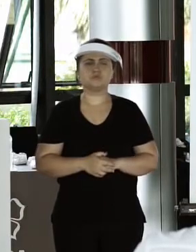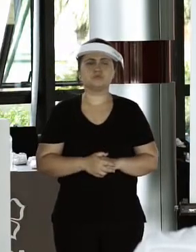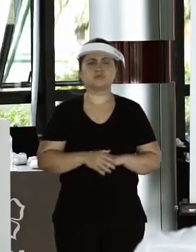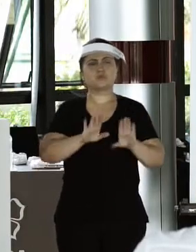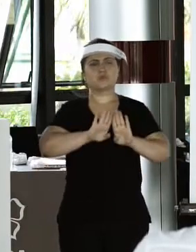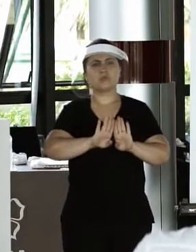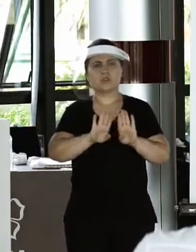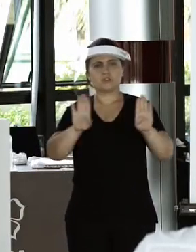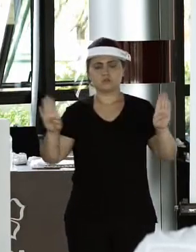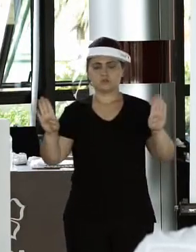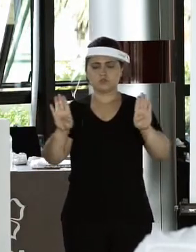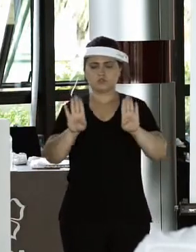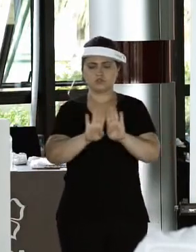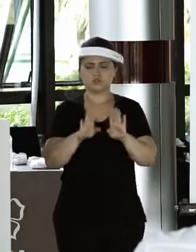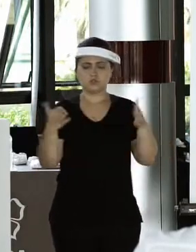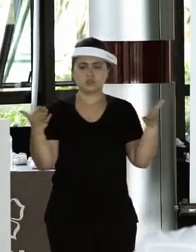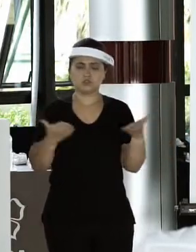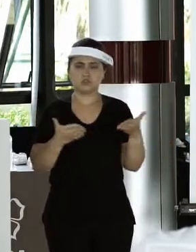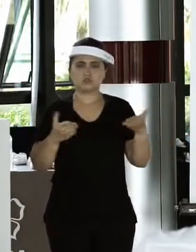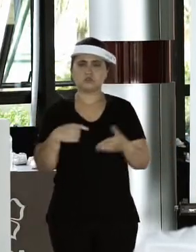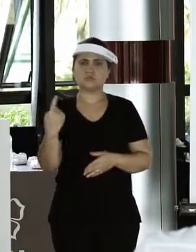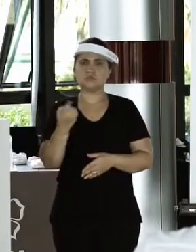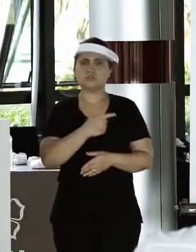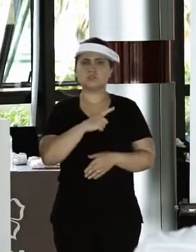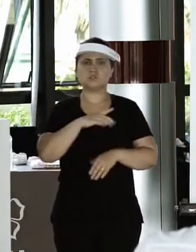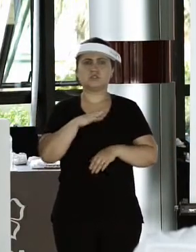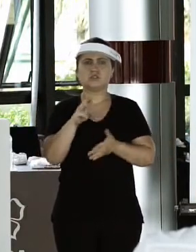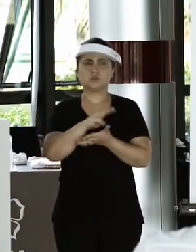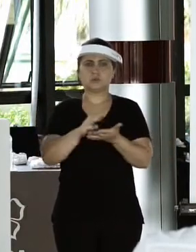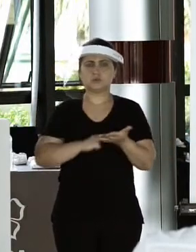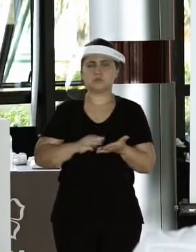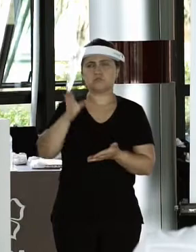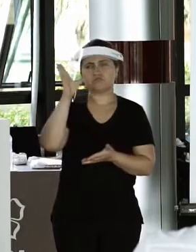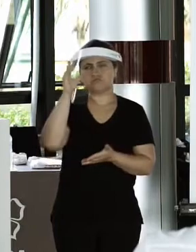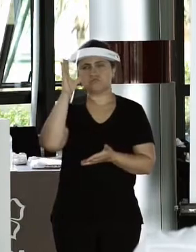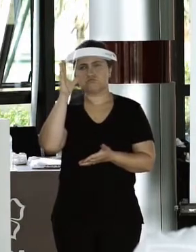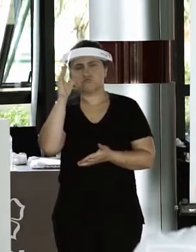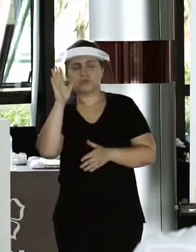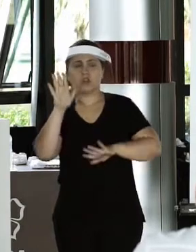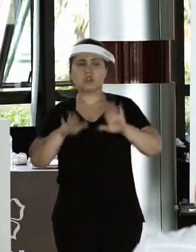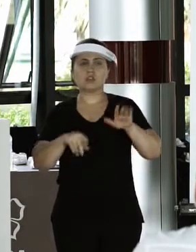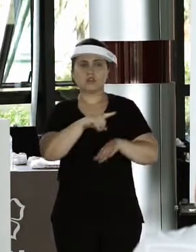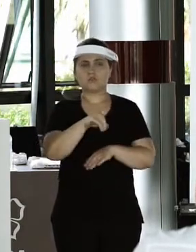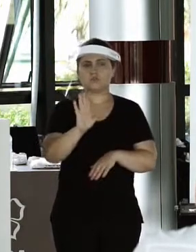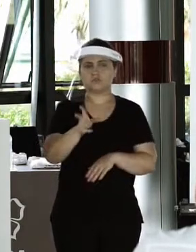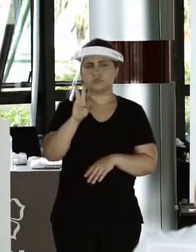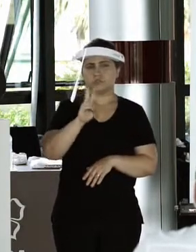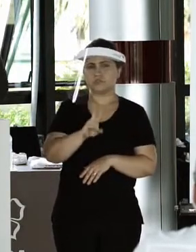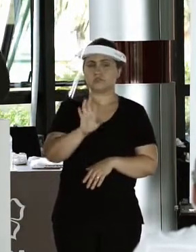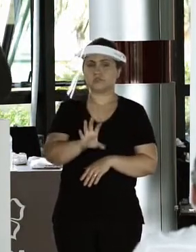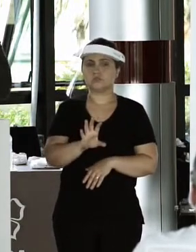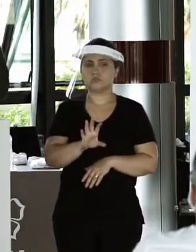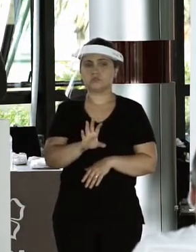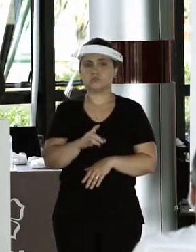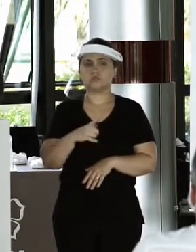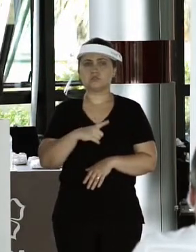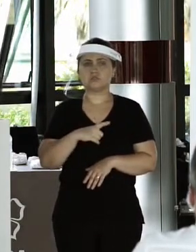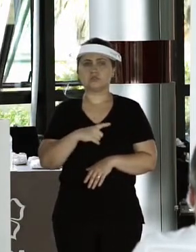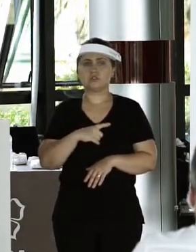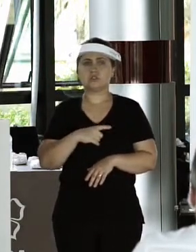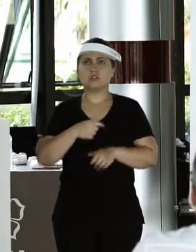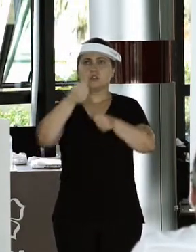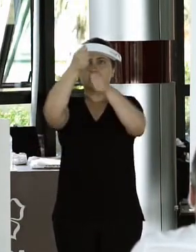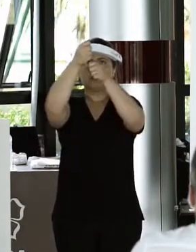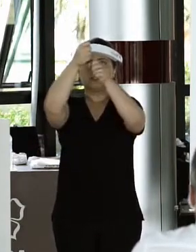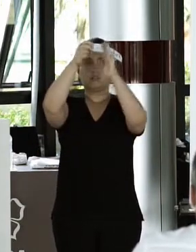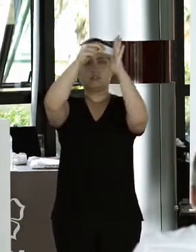Nas fachadas, pessoal, hoje, né, a gente tem uma metodologia de inspeção, talvez vocês já tenham visto isso, né, que desce um trabalhador de rapel